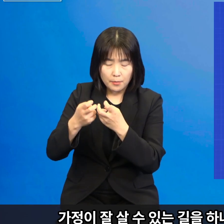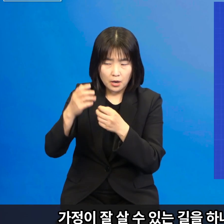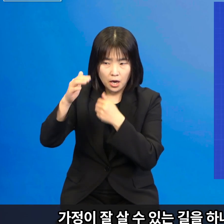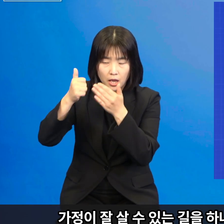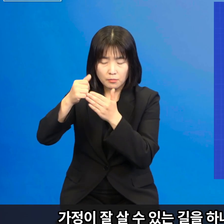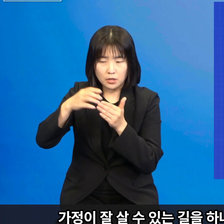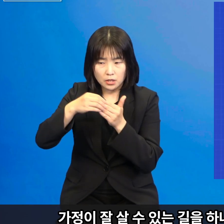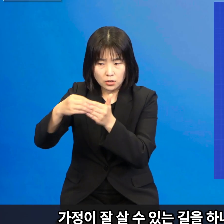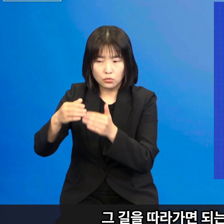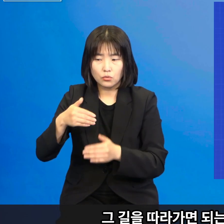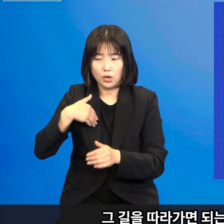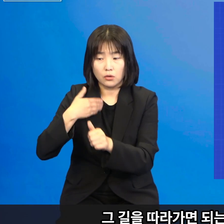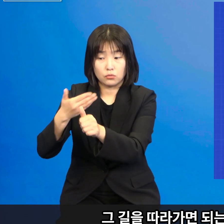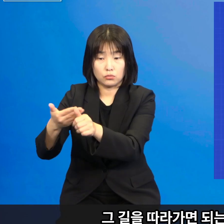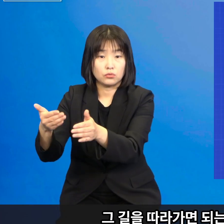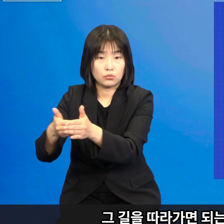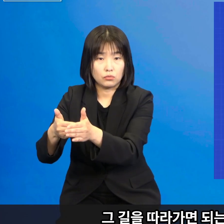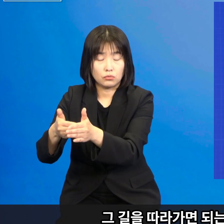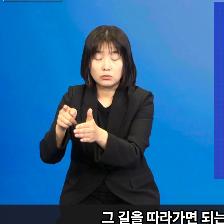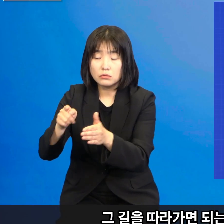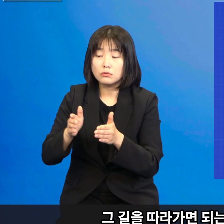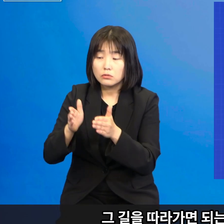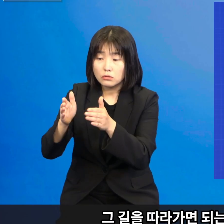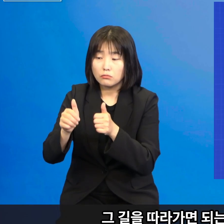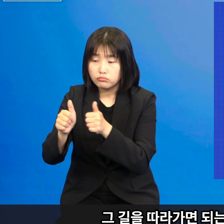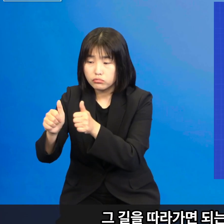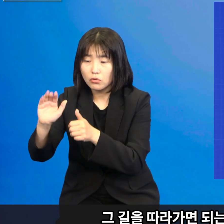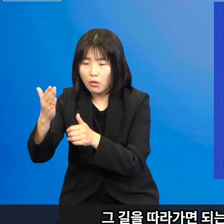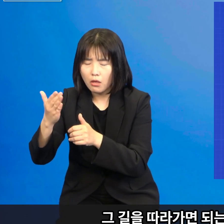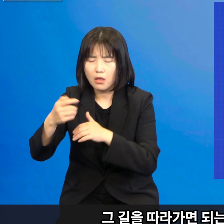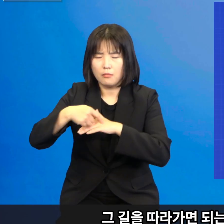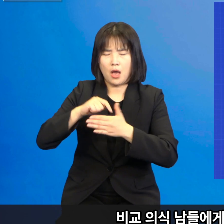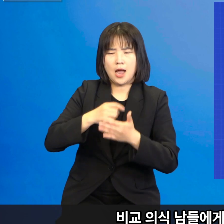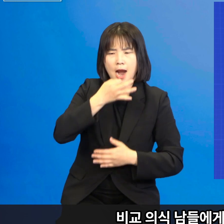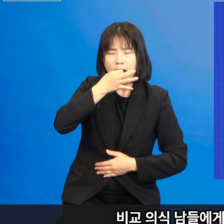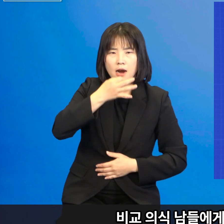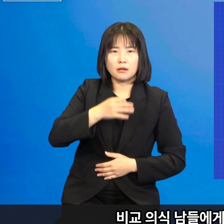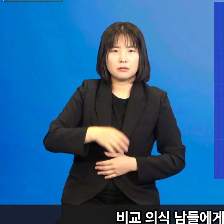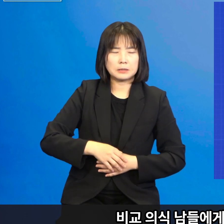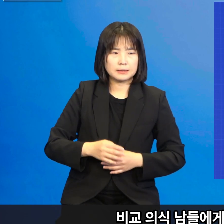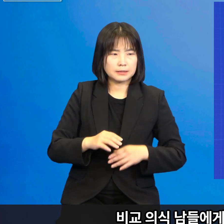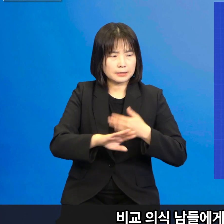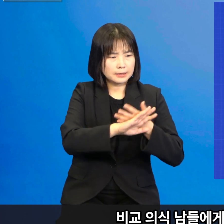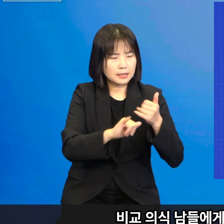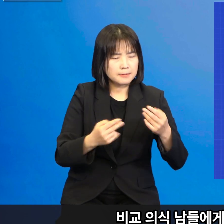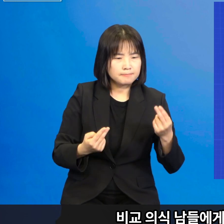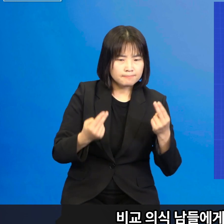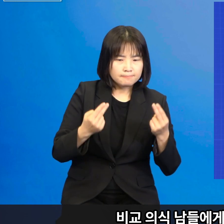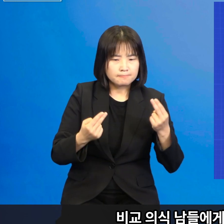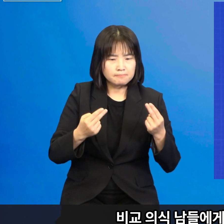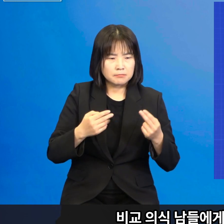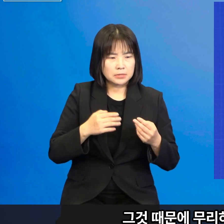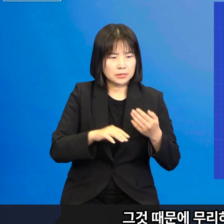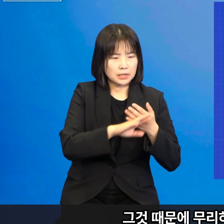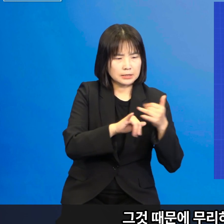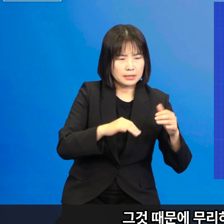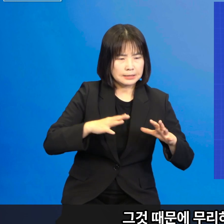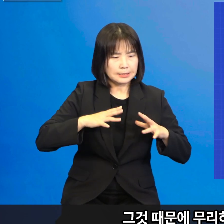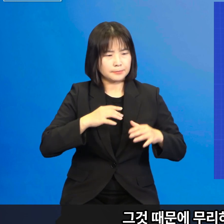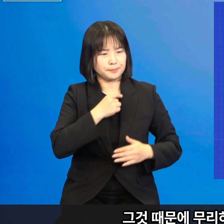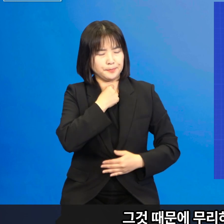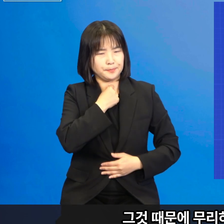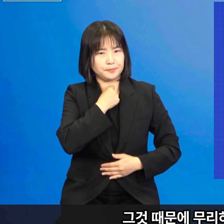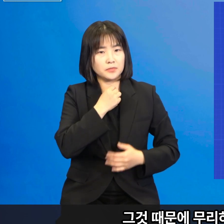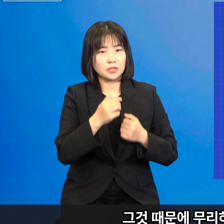인도해 주셨답니다. 그 길을 따라가면 되는데 마음에 욕심이 들고 비교의식, 남들에게 자랑하고 싶은 마음, 그것